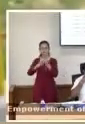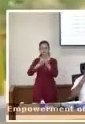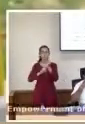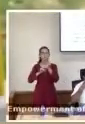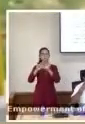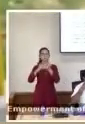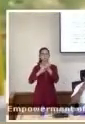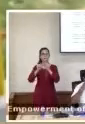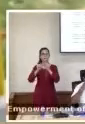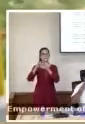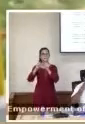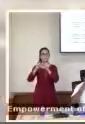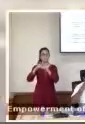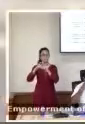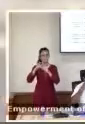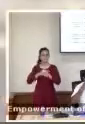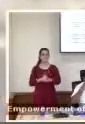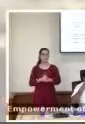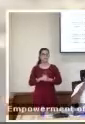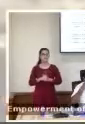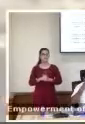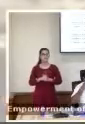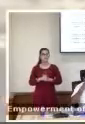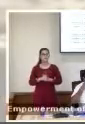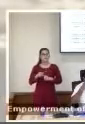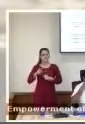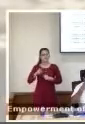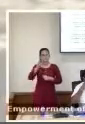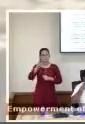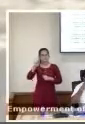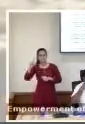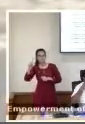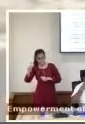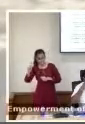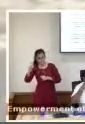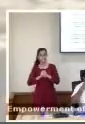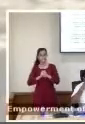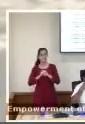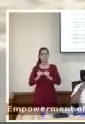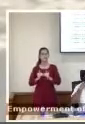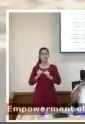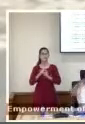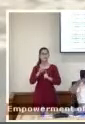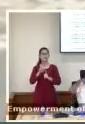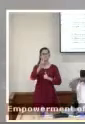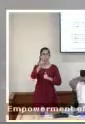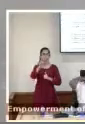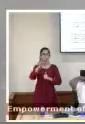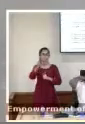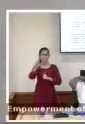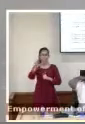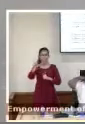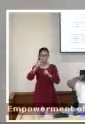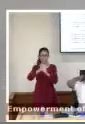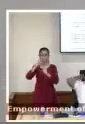2001 समेकित क्षेत्रीय केंद्र सुंदरनगर। 2018 समेकित क्षेत्रीय केंद्र